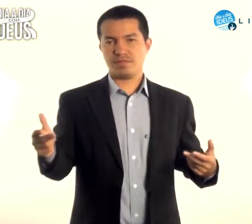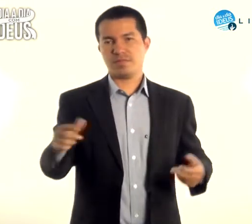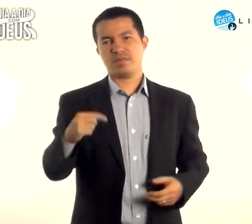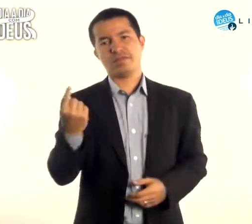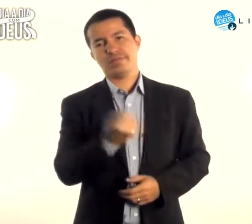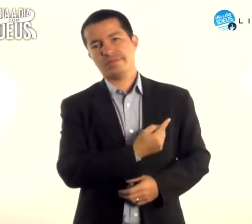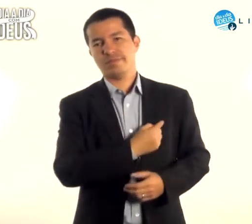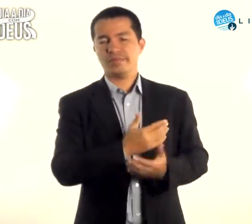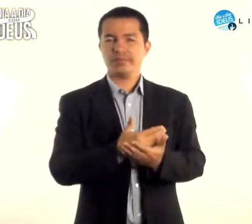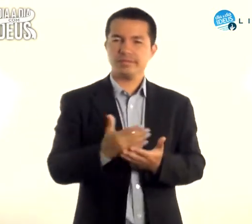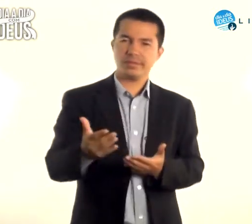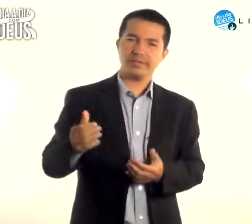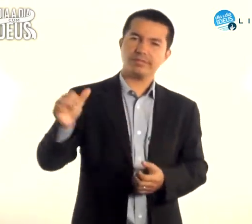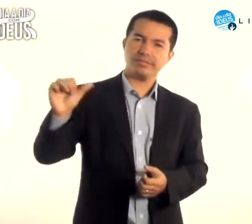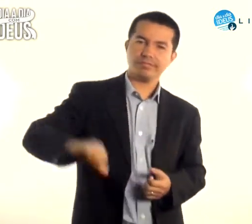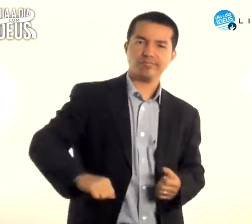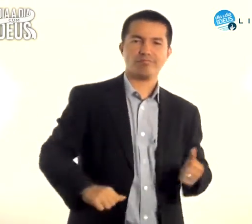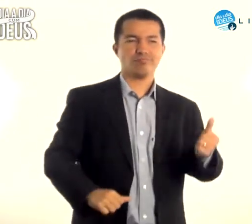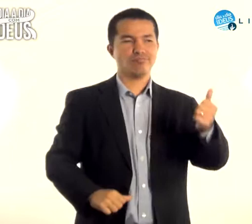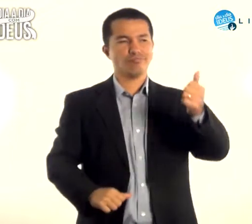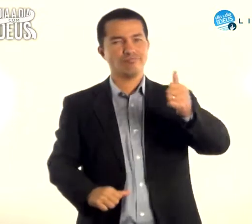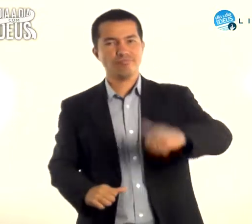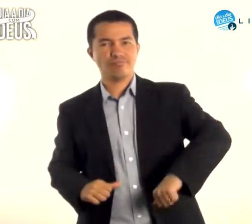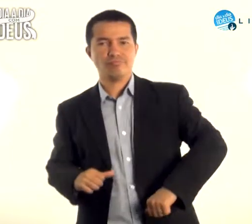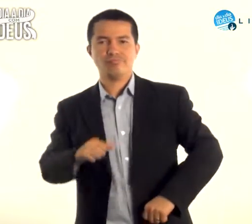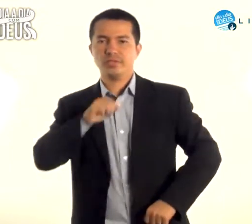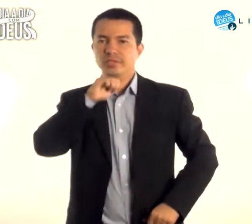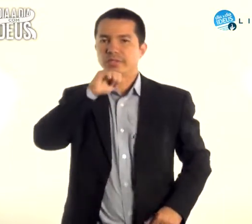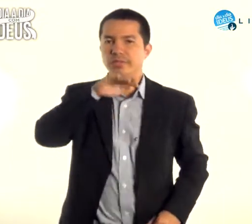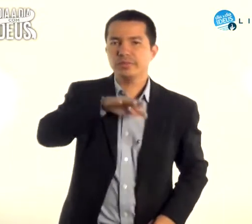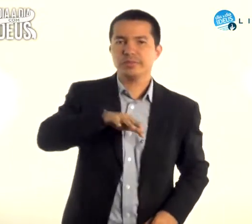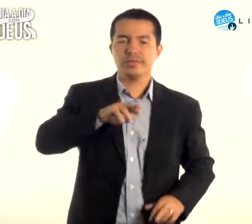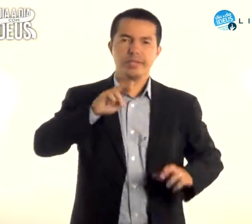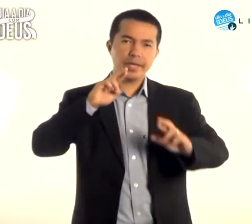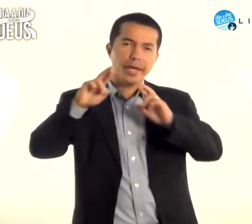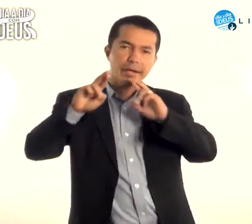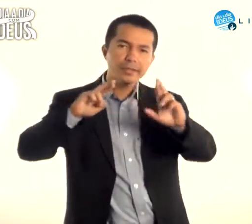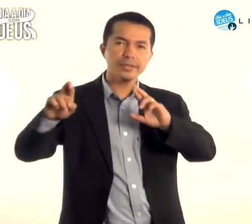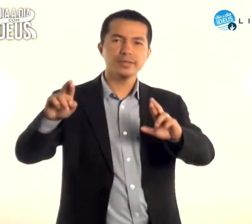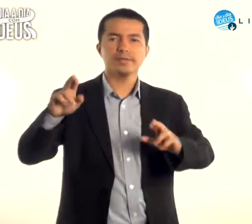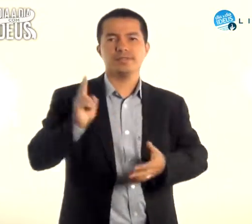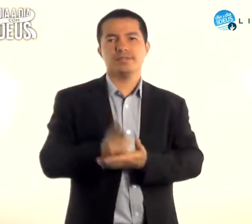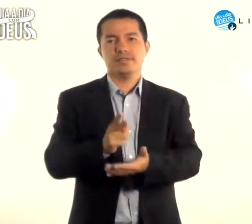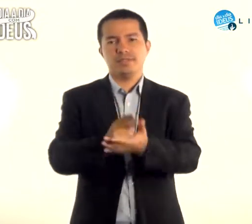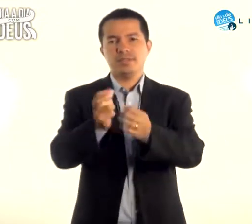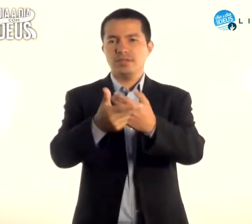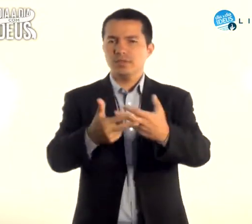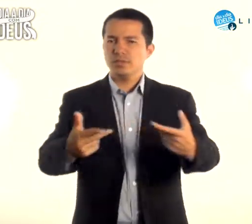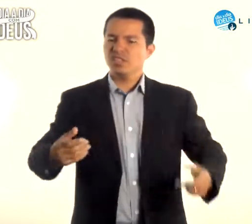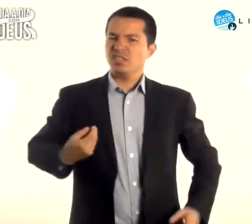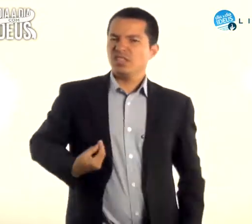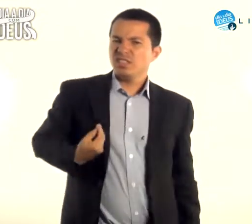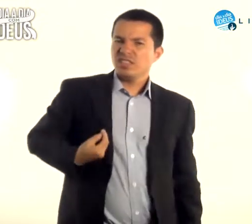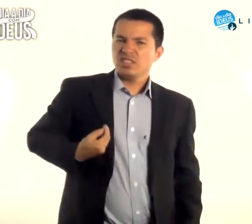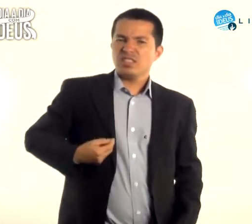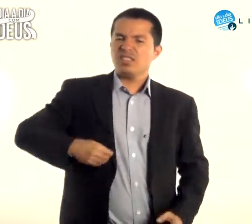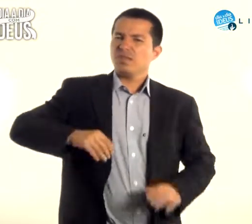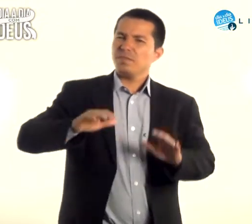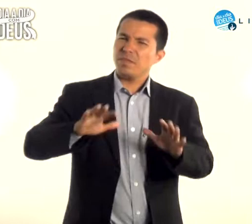E a gente vai de insatisfação em insatisfação, num círculo aí, vicioso na nossa vida, sem desfrutar das